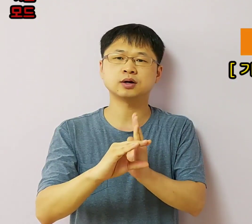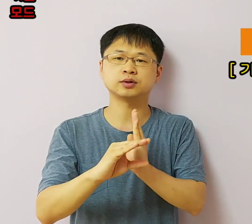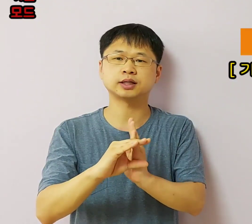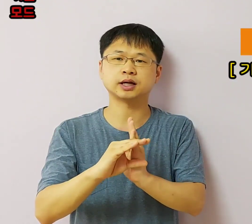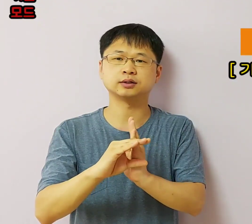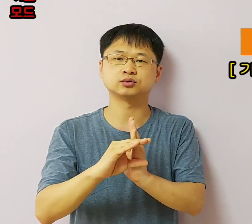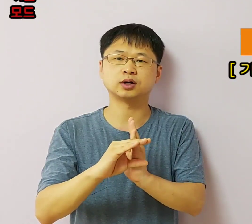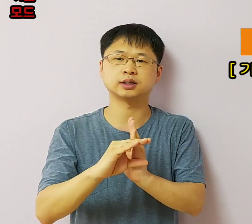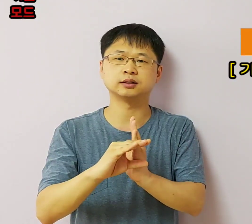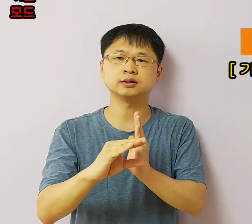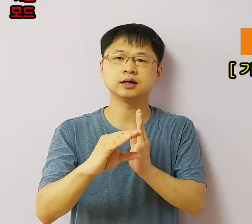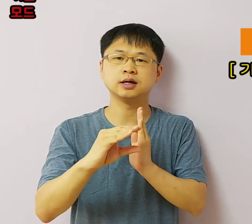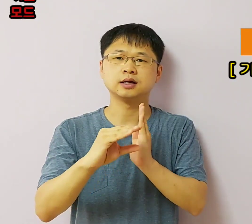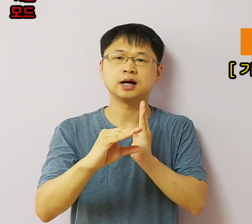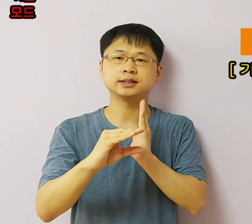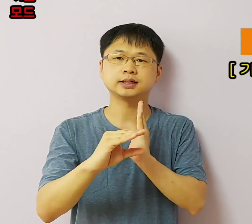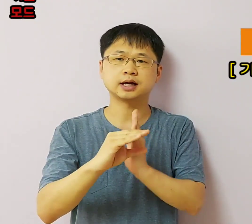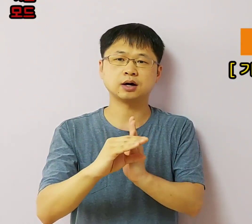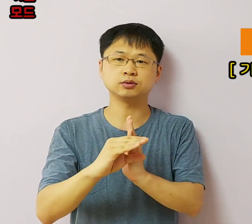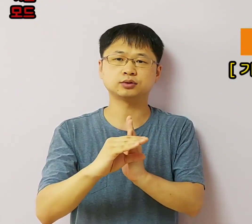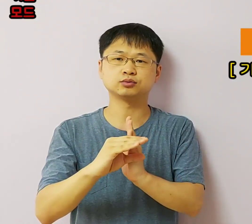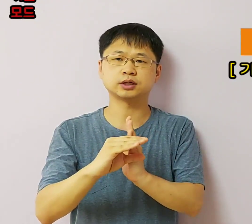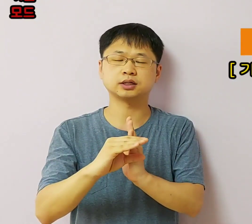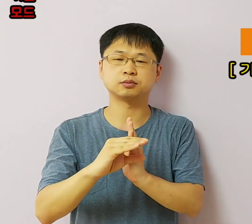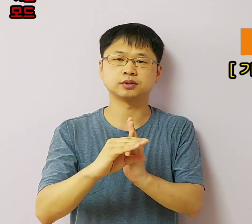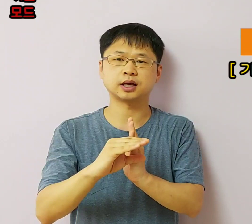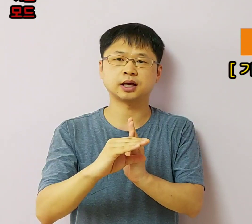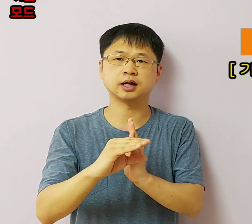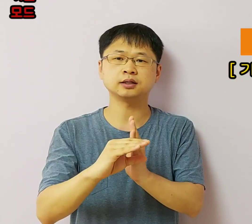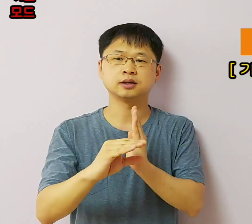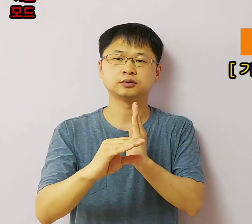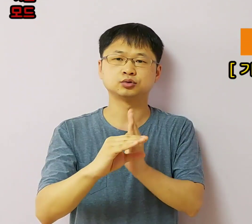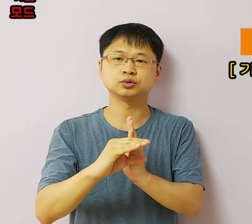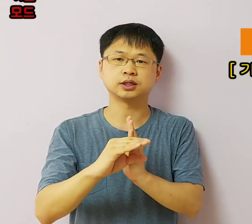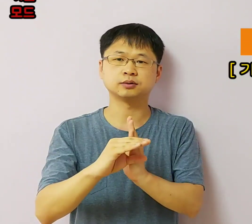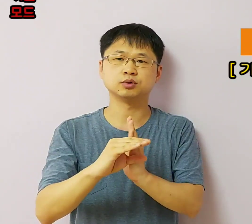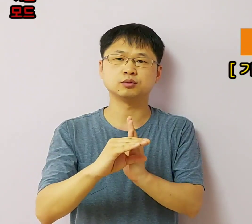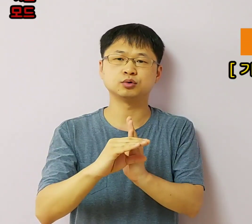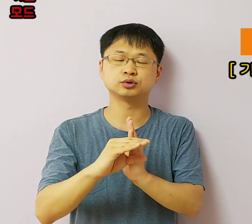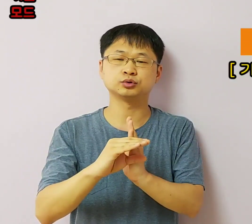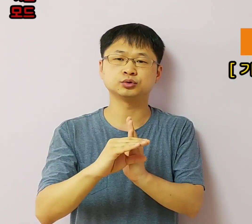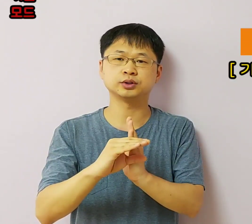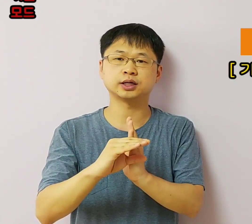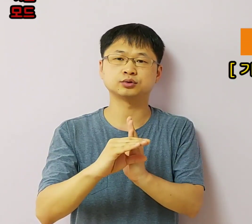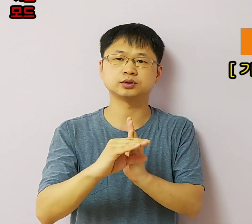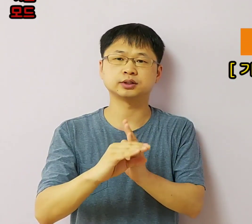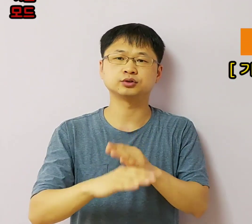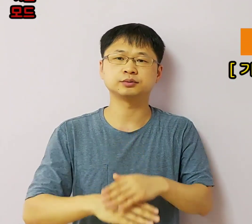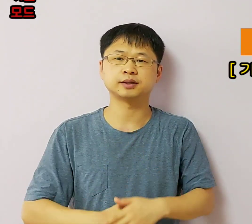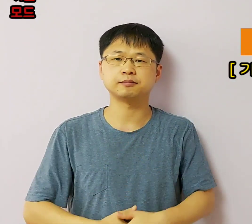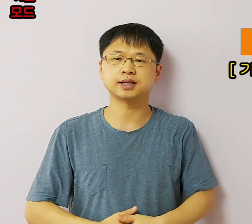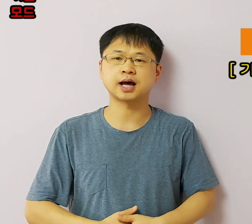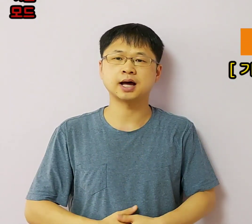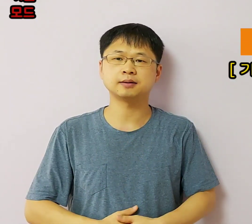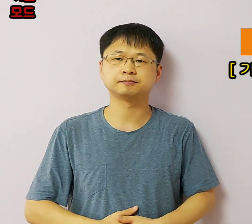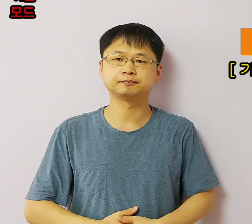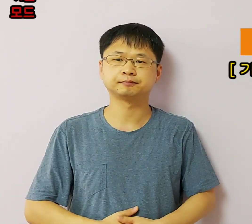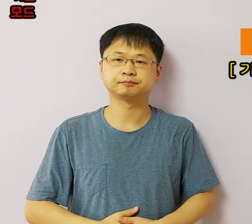계속하고 있다라는 수어 할 때는 한자 가운데 중자를 본딴 중이라는 중이라는 수어 써주시면 됩니다.